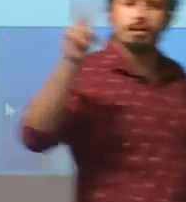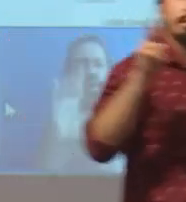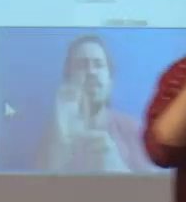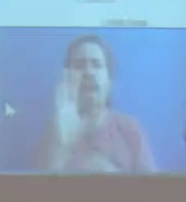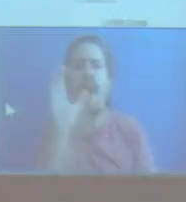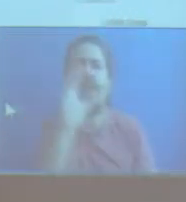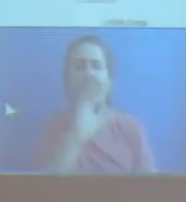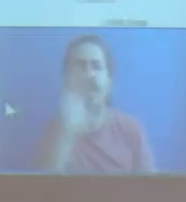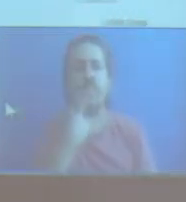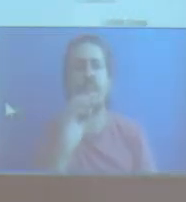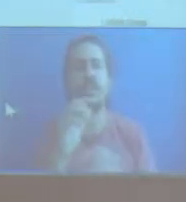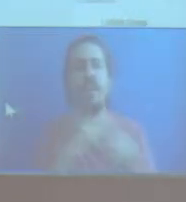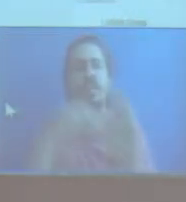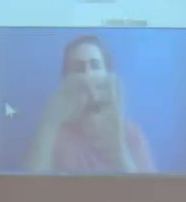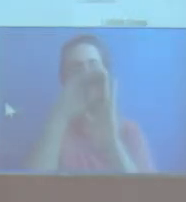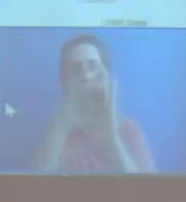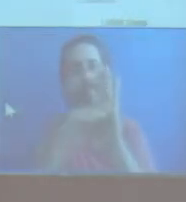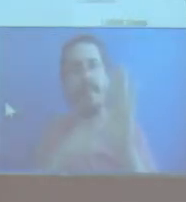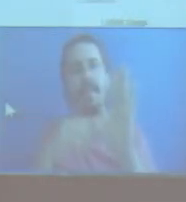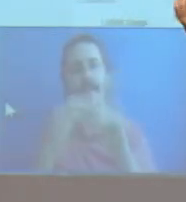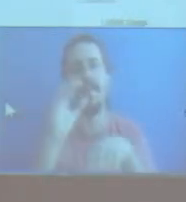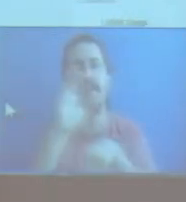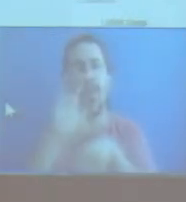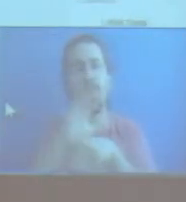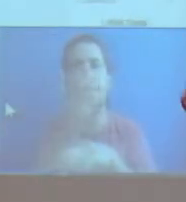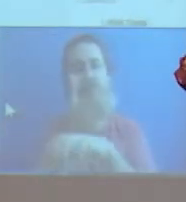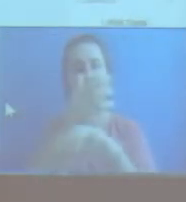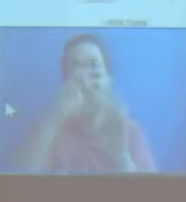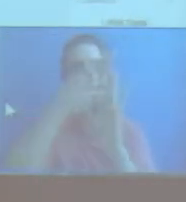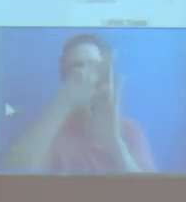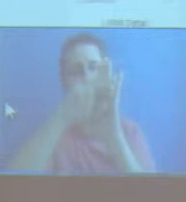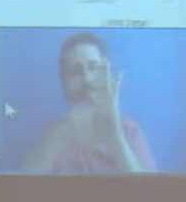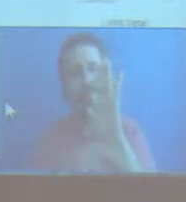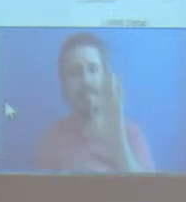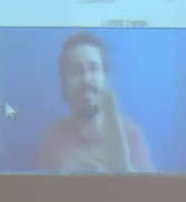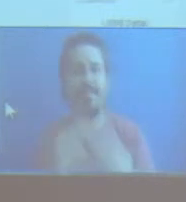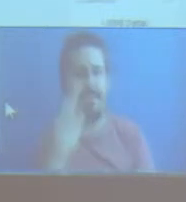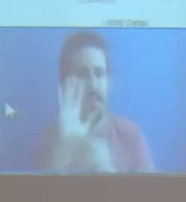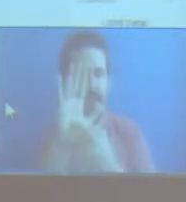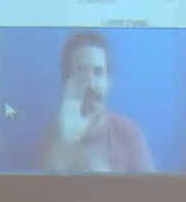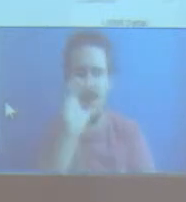rapidinho, só para vocês assistirem a questão de como funciona o conteúdo e as aulas, como elas são aplicadas, né? Só para vocês terem uma ideia como é que